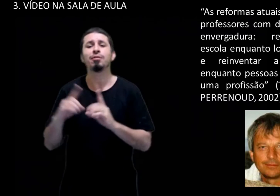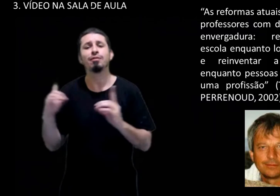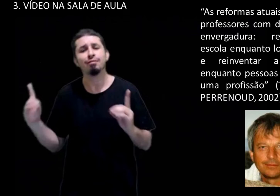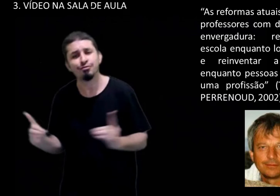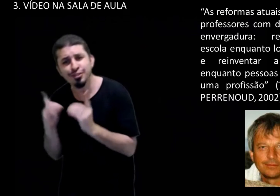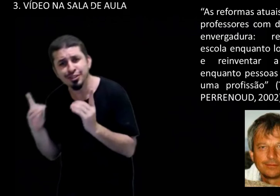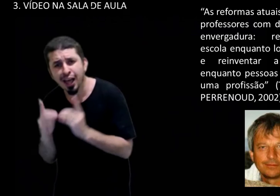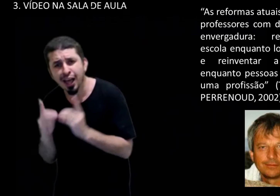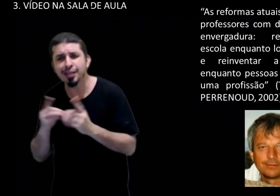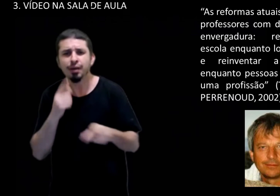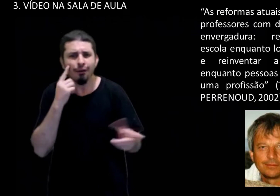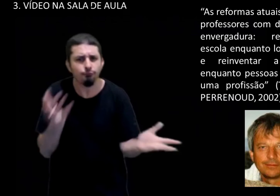dos alunos.